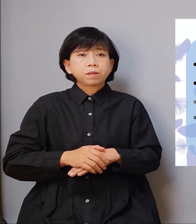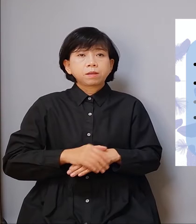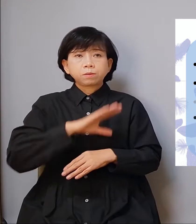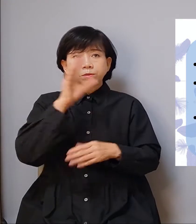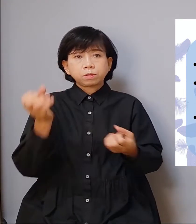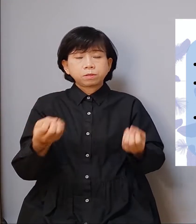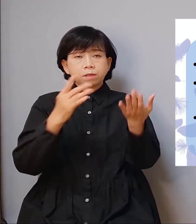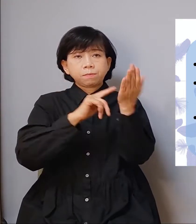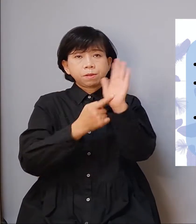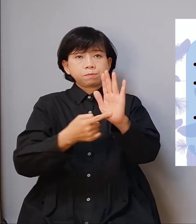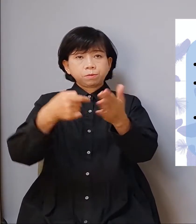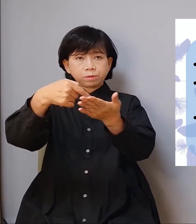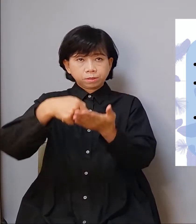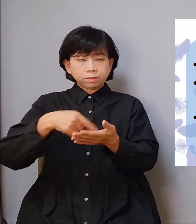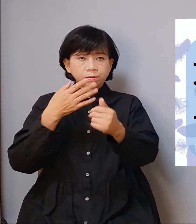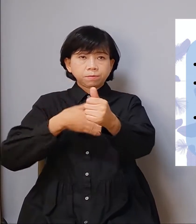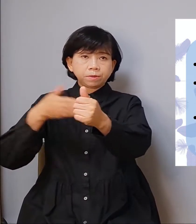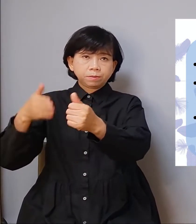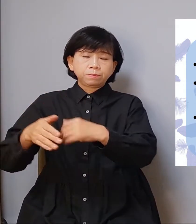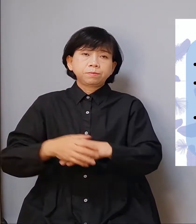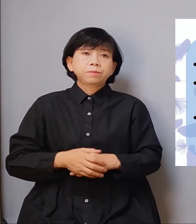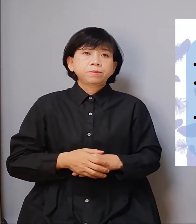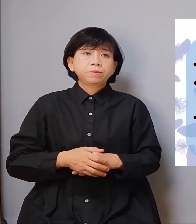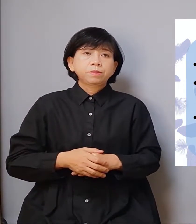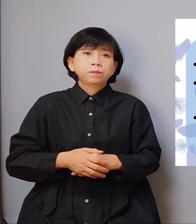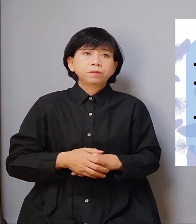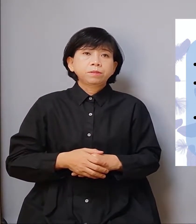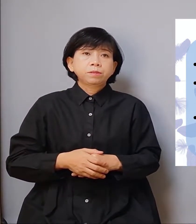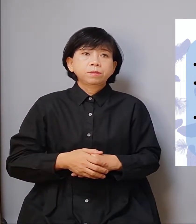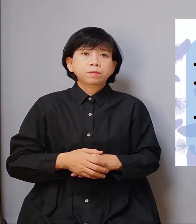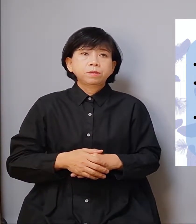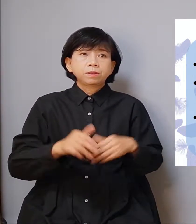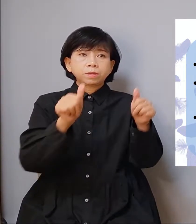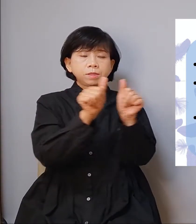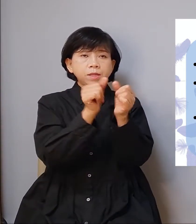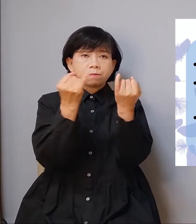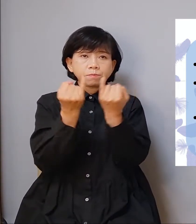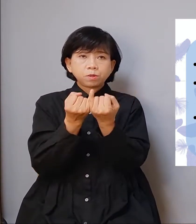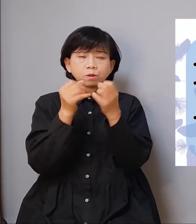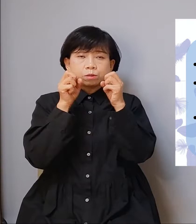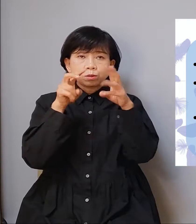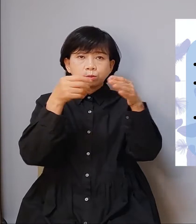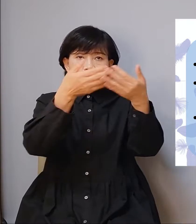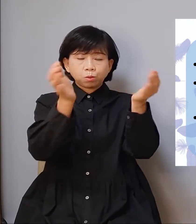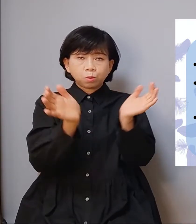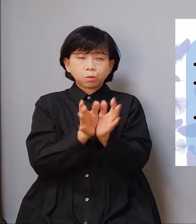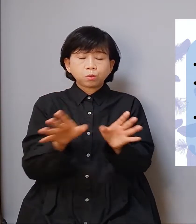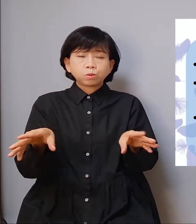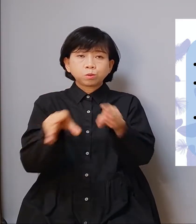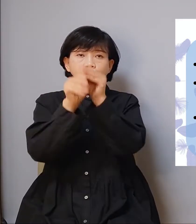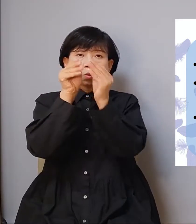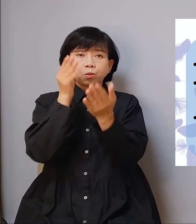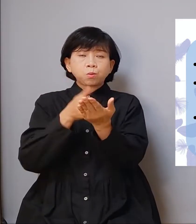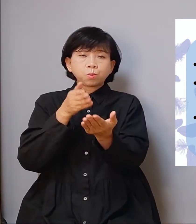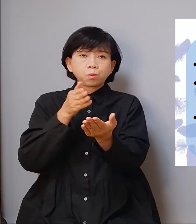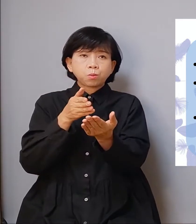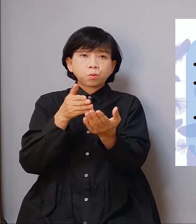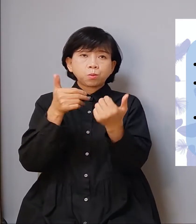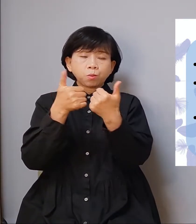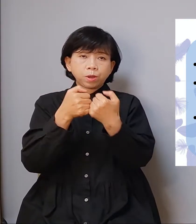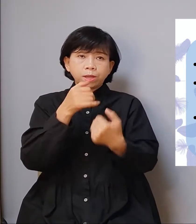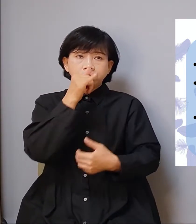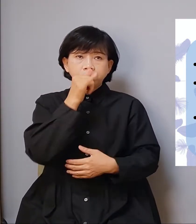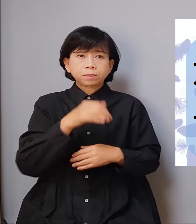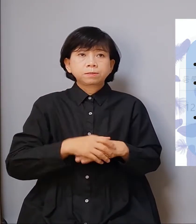신청 바랍니다. 오늘 오후 예배 후 남녀 선교회 총회가 있습니다. 6일 화요일과 7일 수요일에 교회 김장이